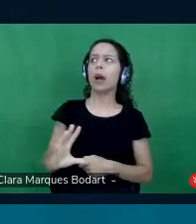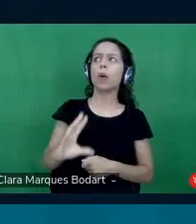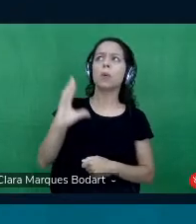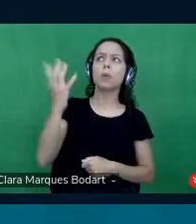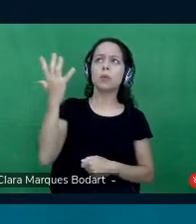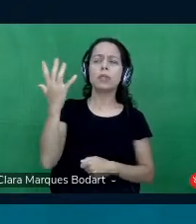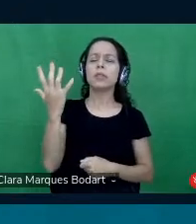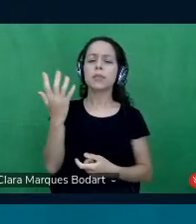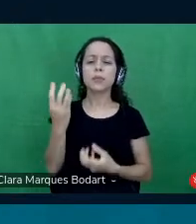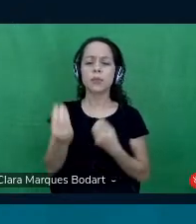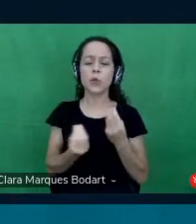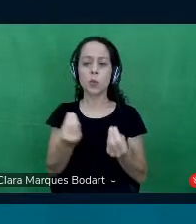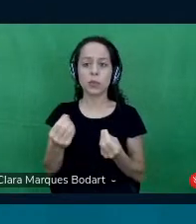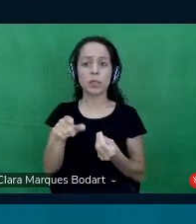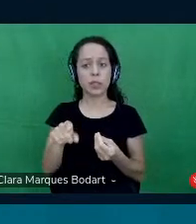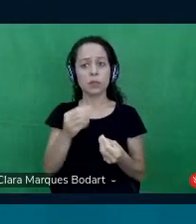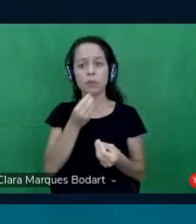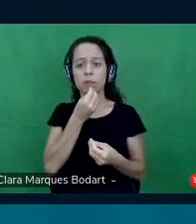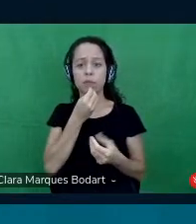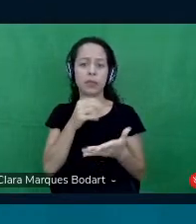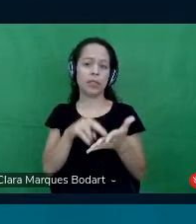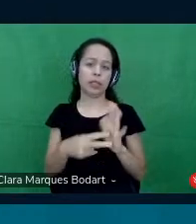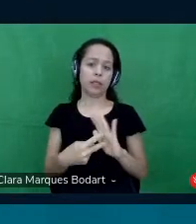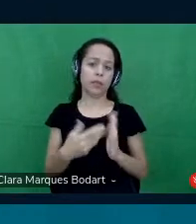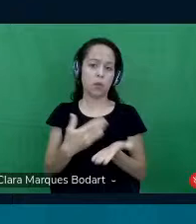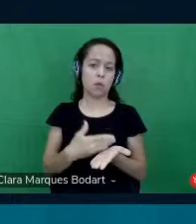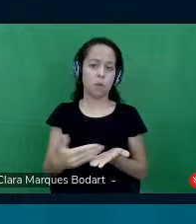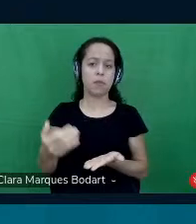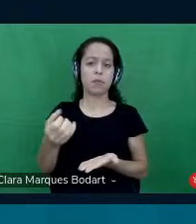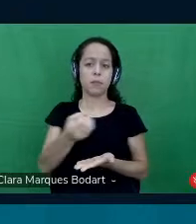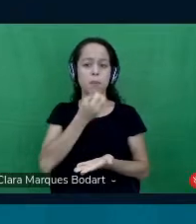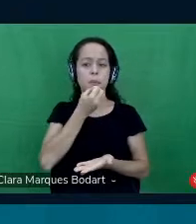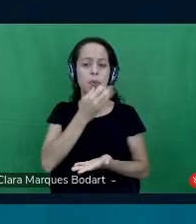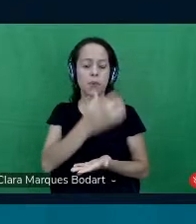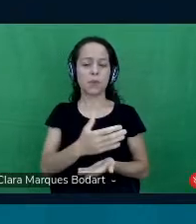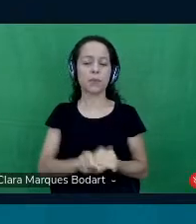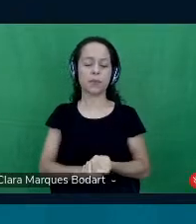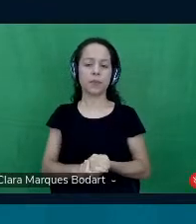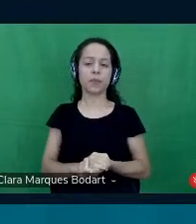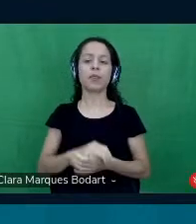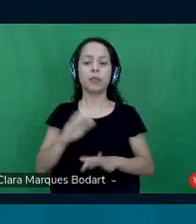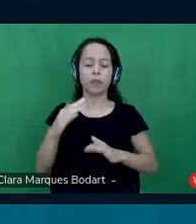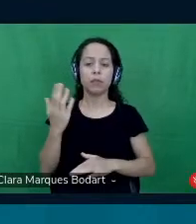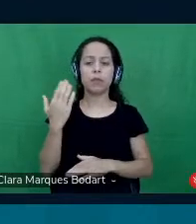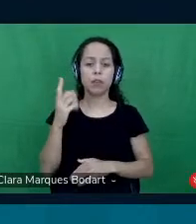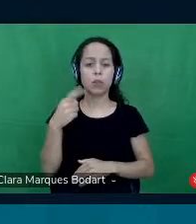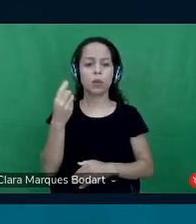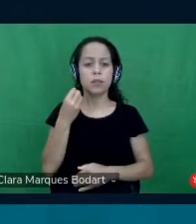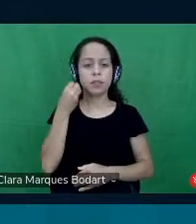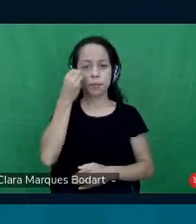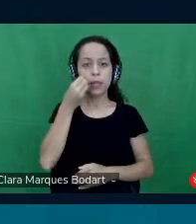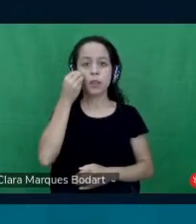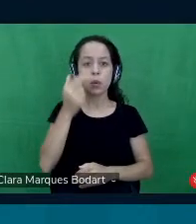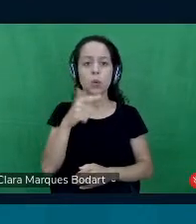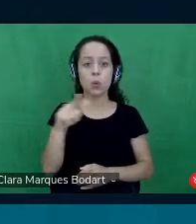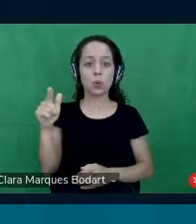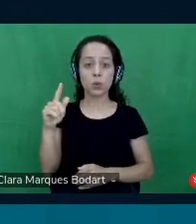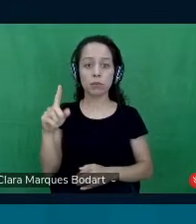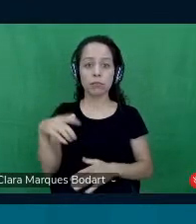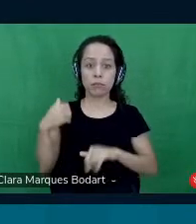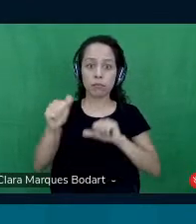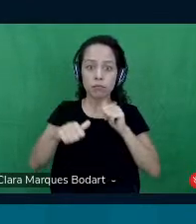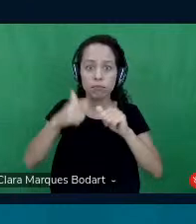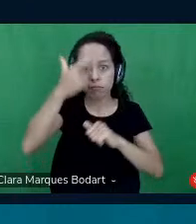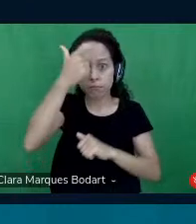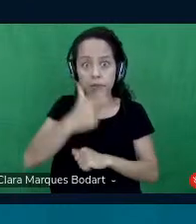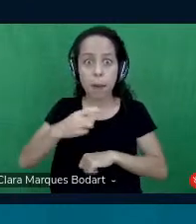E talvez esse seja um bom começo, sabe, gente? Às vezes, assim como em outras experiências da vida, tornar-se um mestre